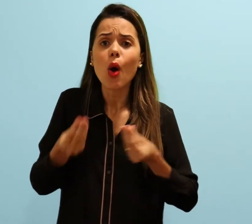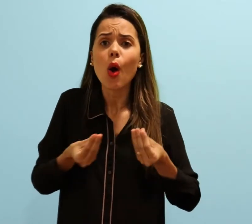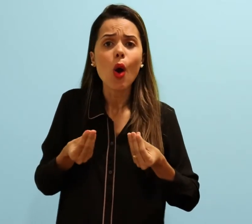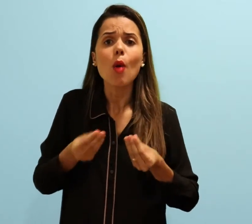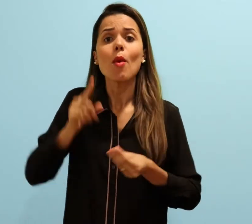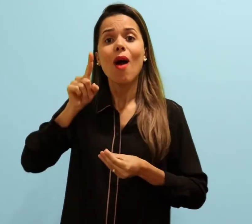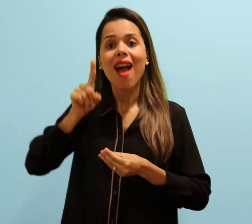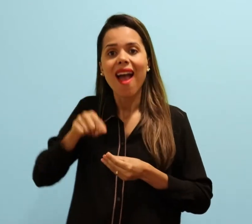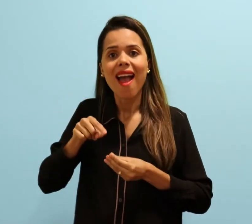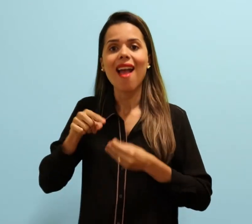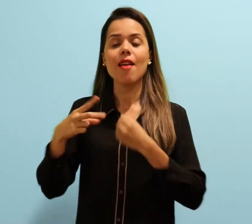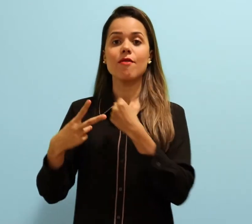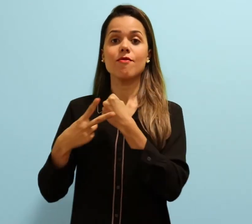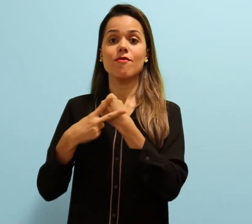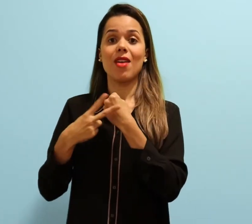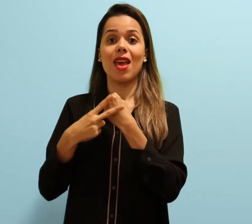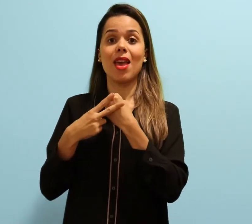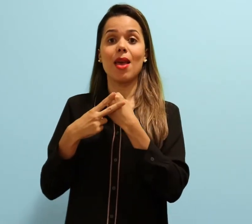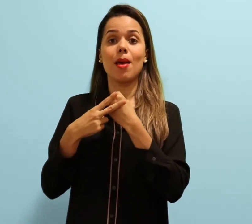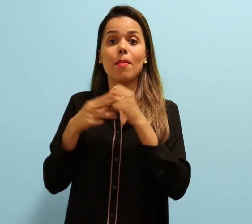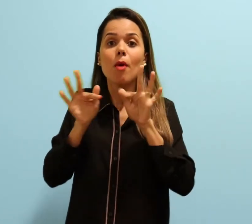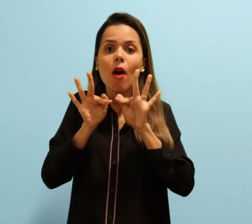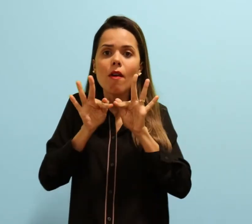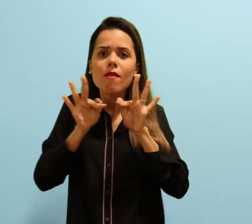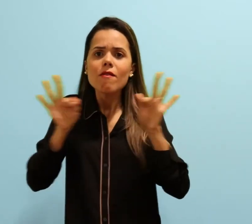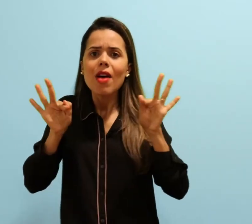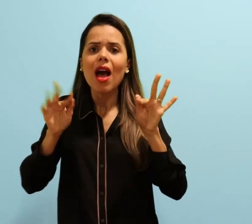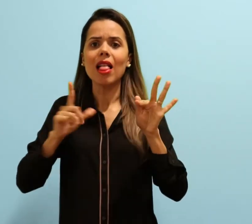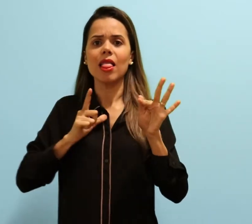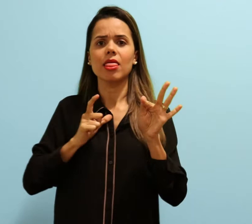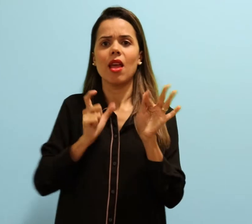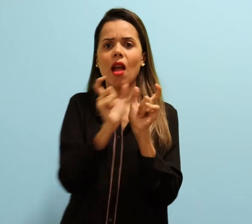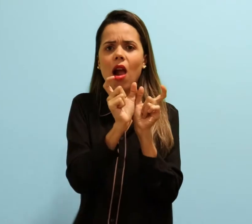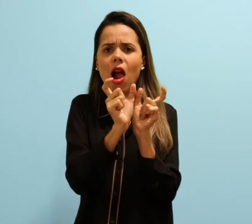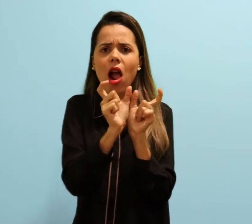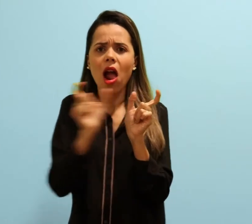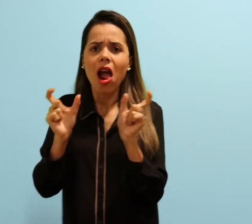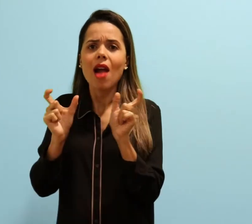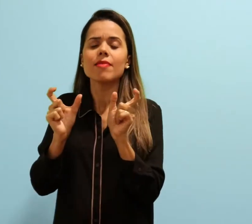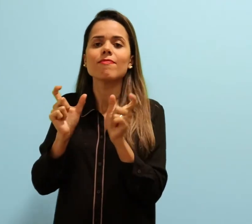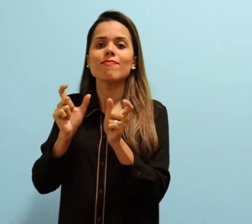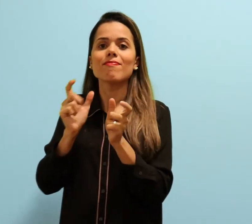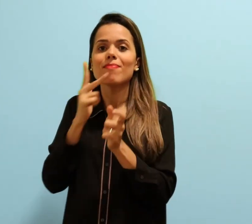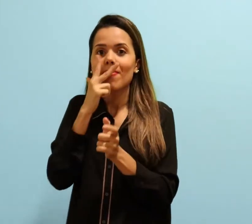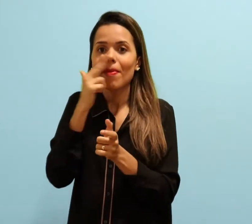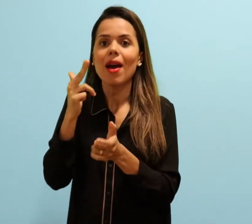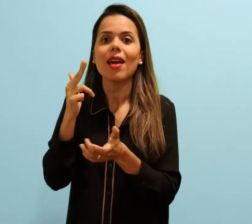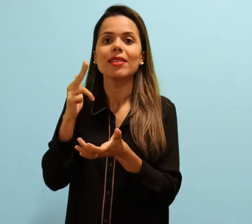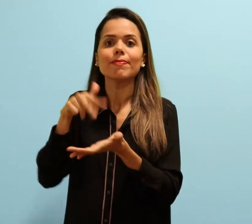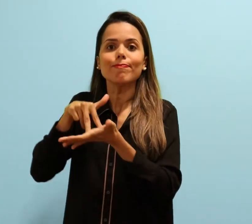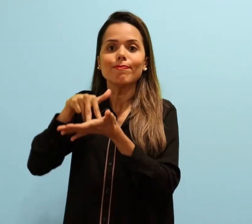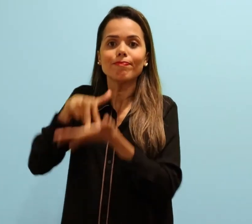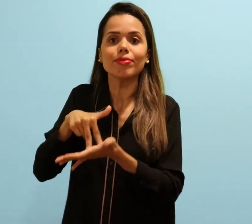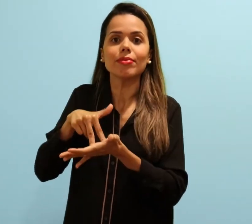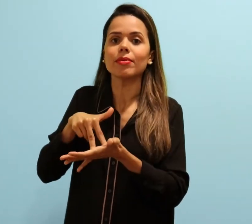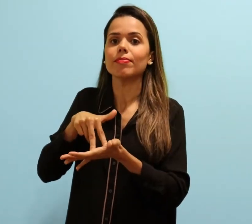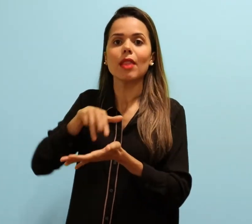e de compreensão dessa sentença é justamente uma ordem menos flexível ou